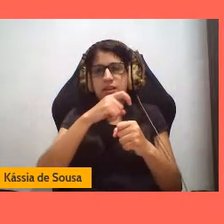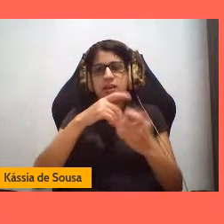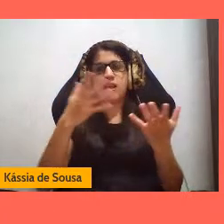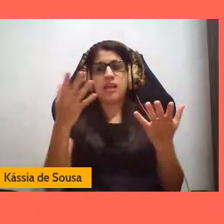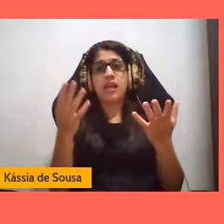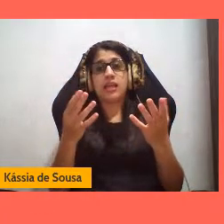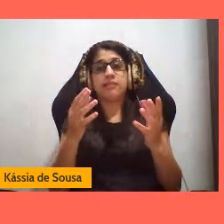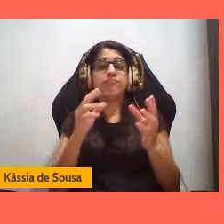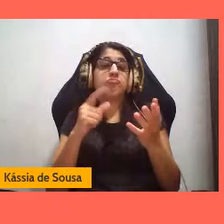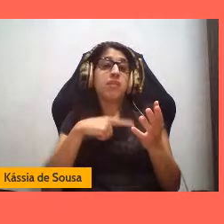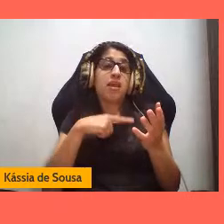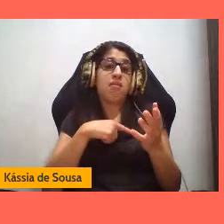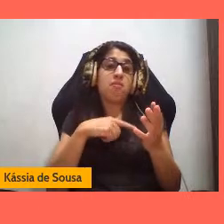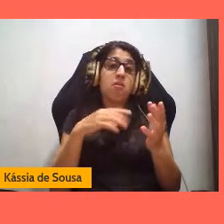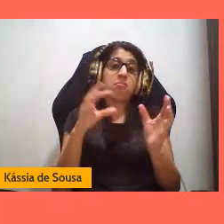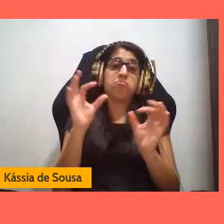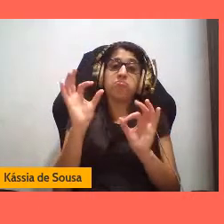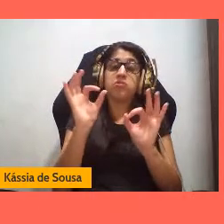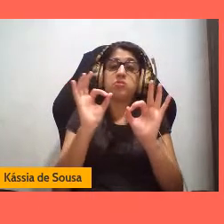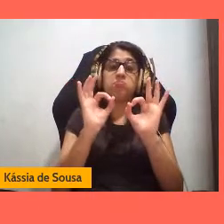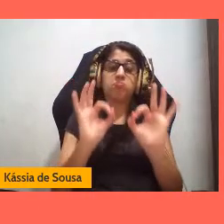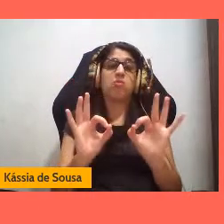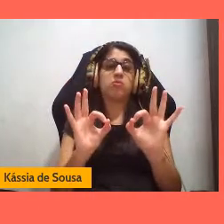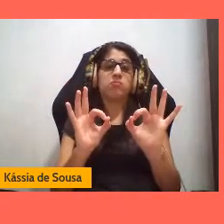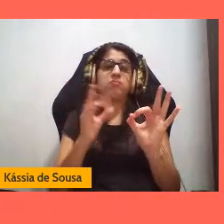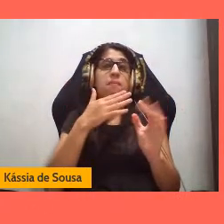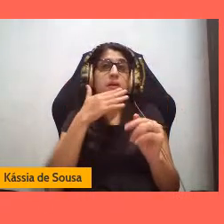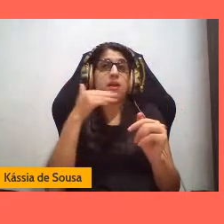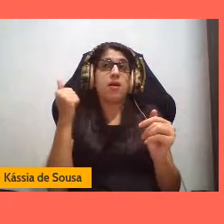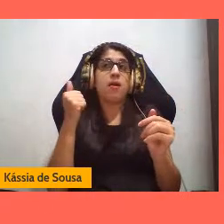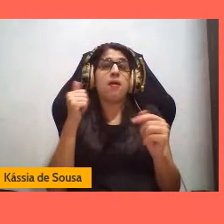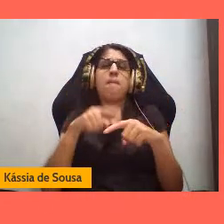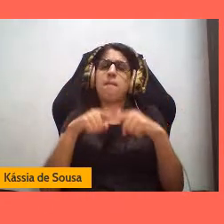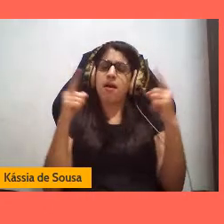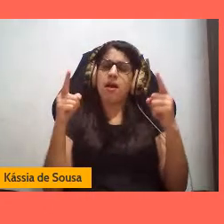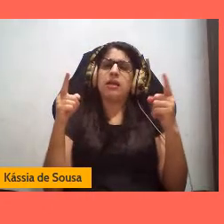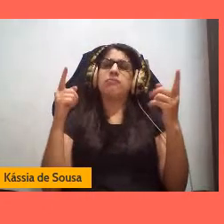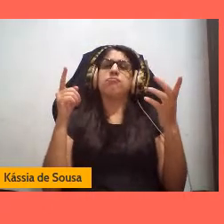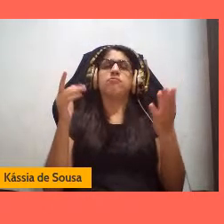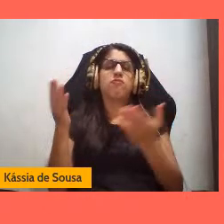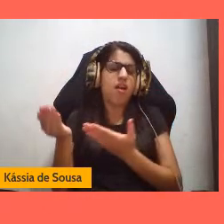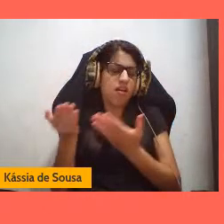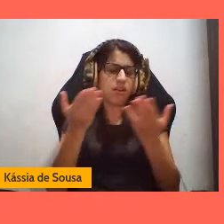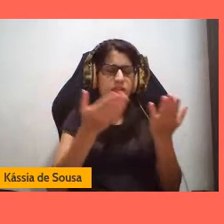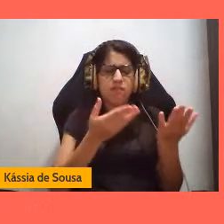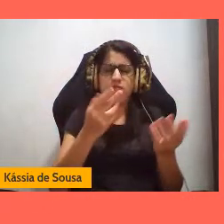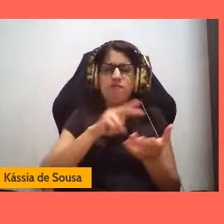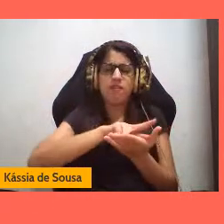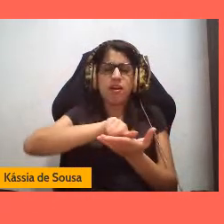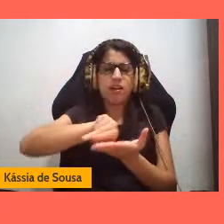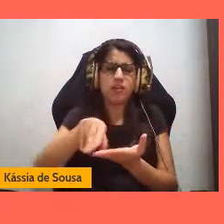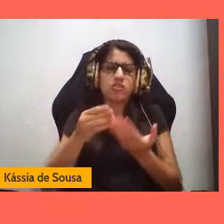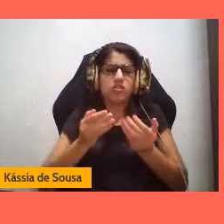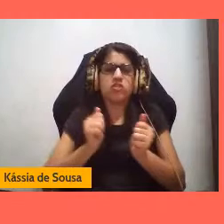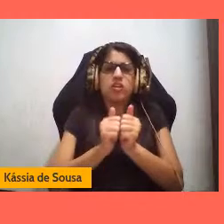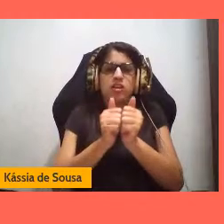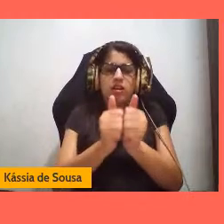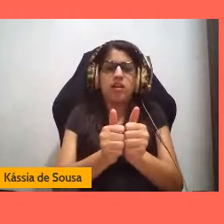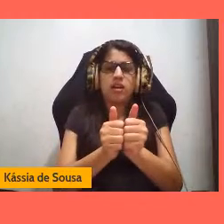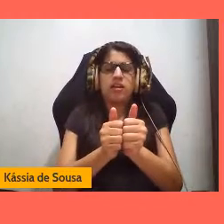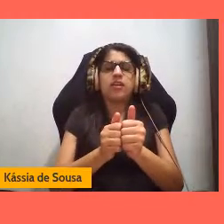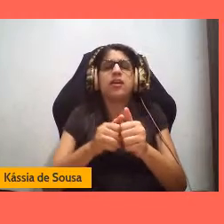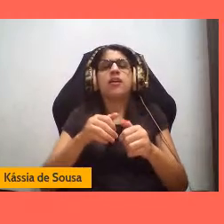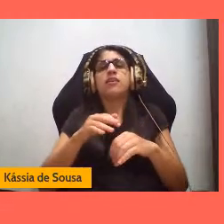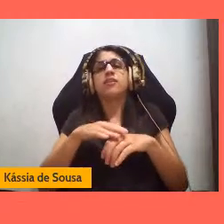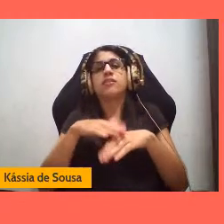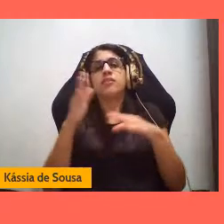aí fica o convite, né, para chegar junto, né, a ideia é essa, que cada vez mais as pessoas vão se envolvendo e a gente